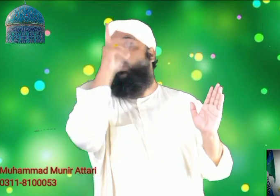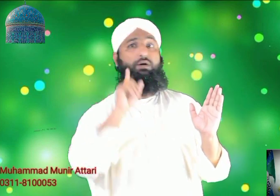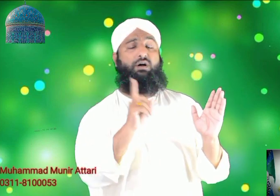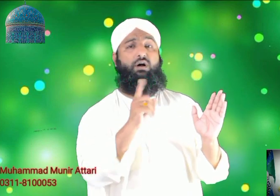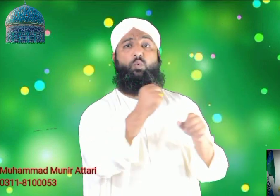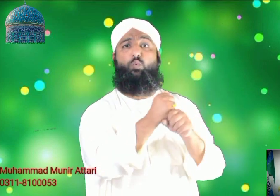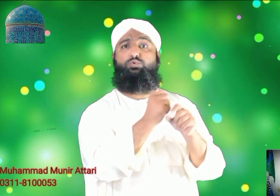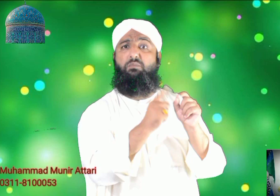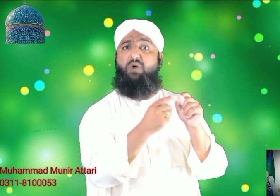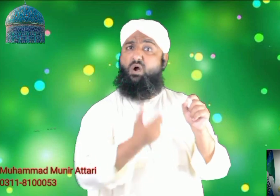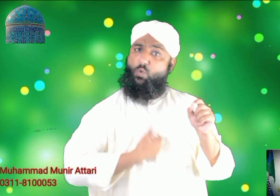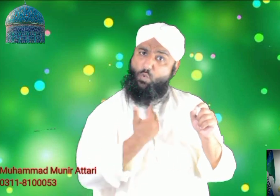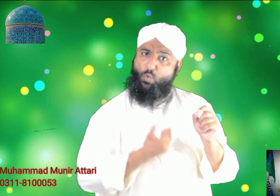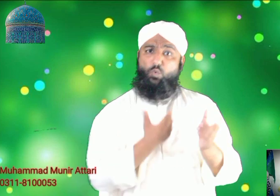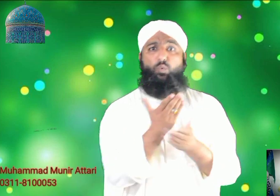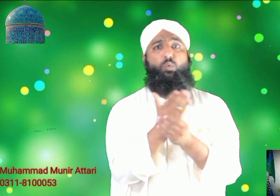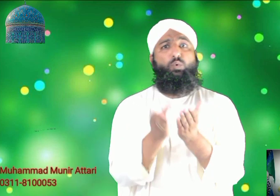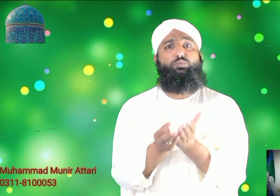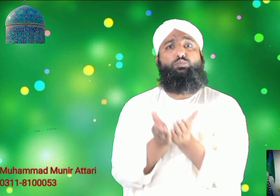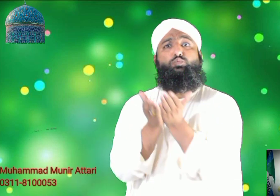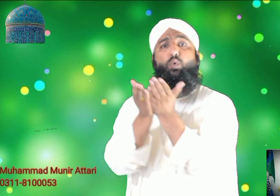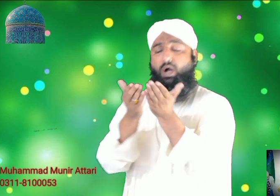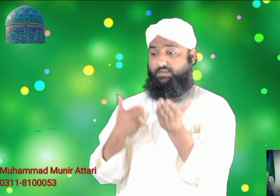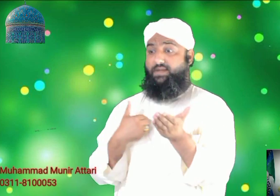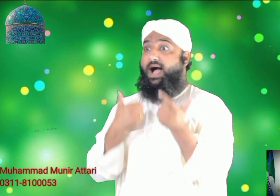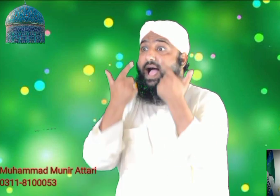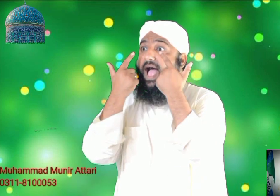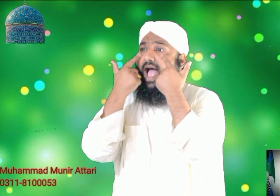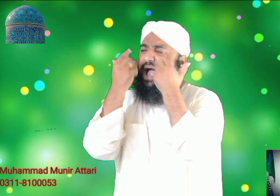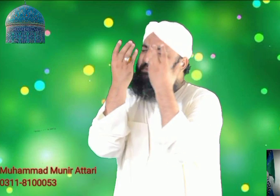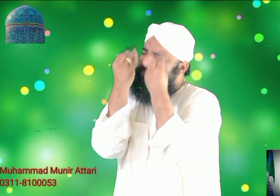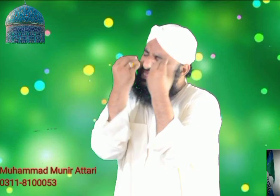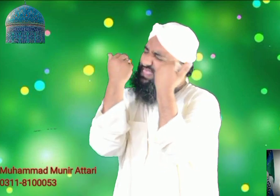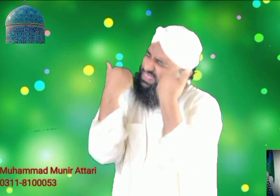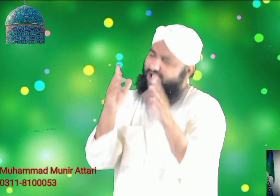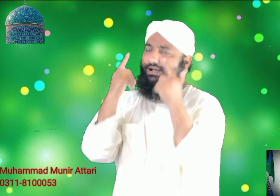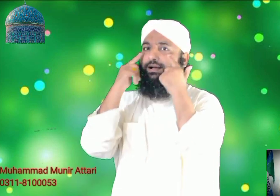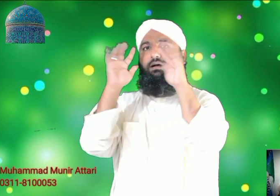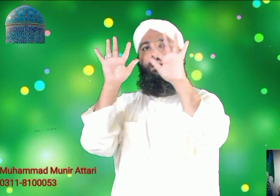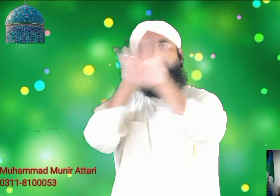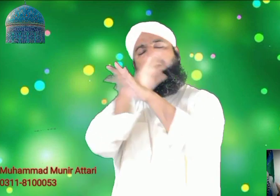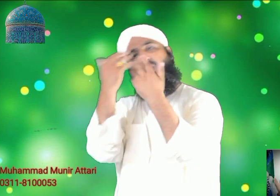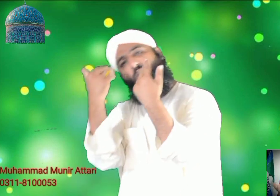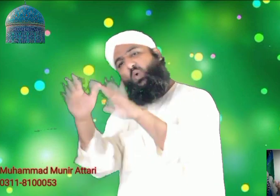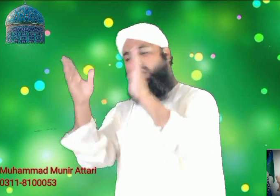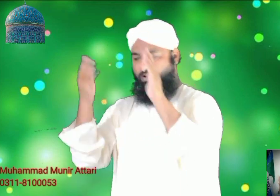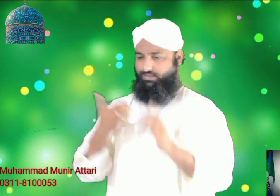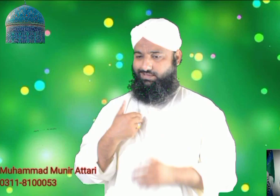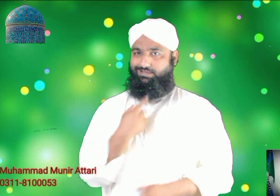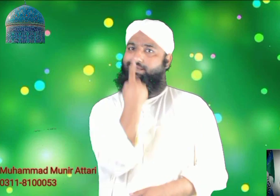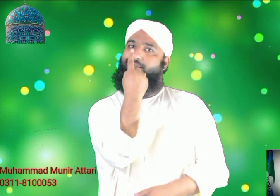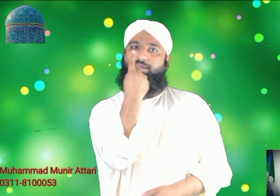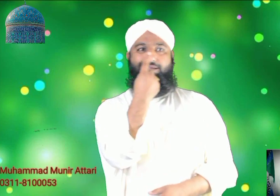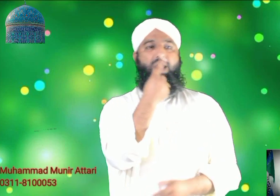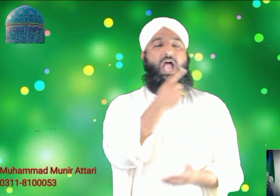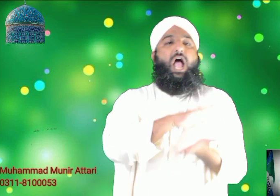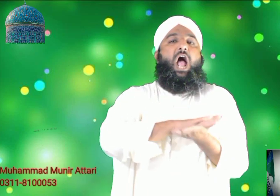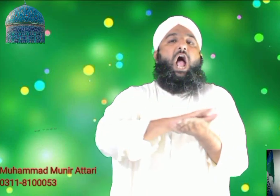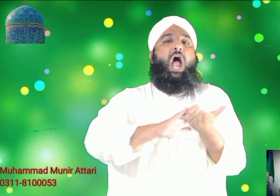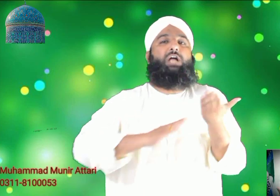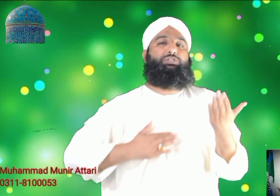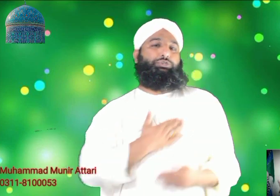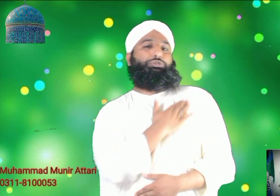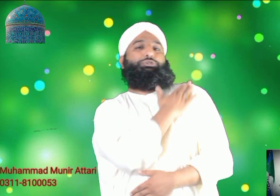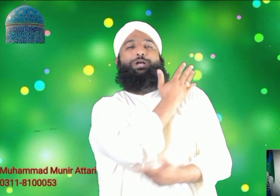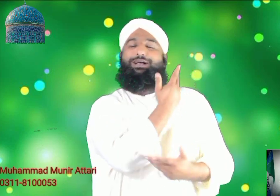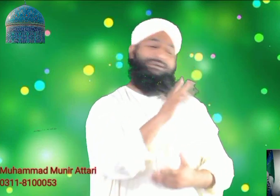دعا کر رہے ہیں، اللہ مجھے قیامت کے دن اندھا اٹھانا۔ اتنا خوف، ہم ایک حج کر لیں تو لگتا ہے جنت کا ٹکٹ بک کرا لیا ہے، مسجد